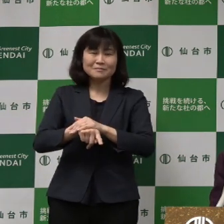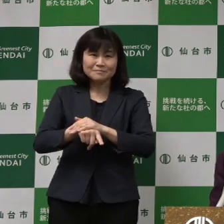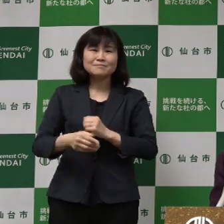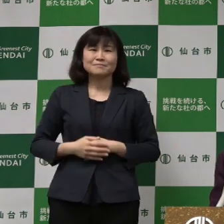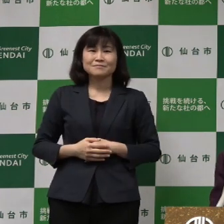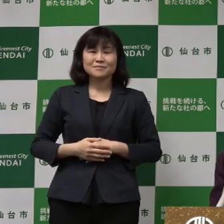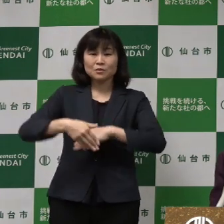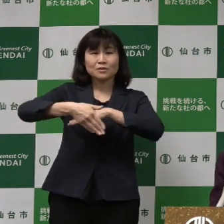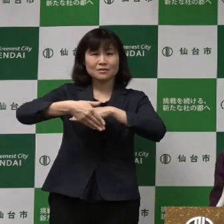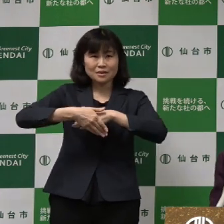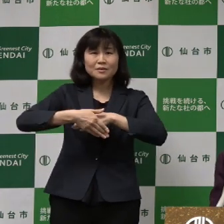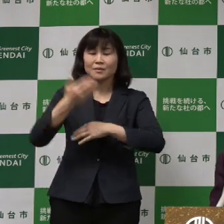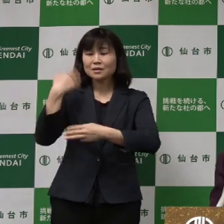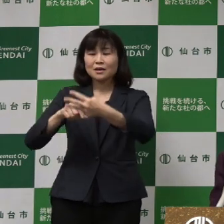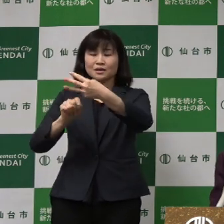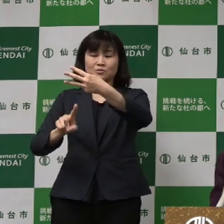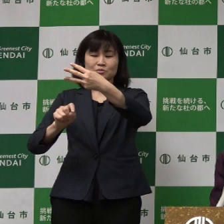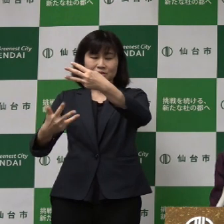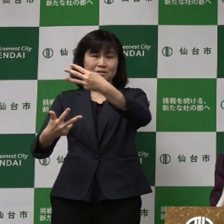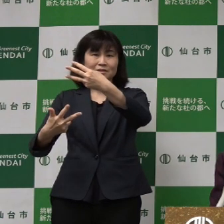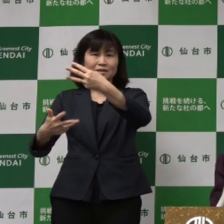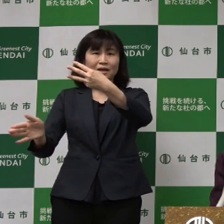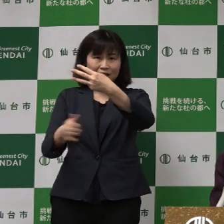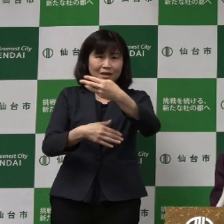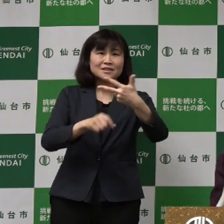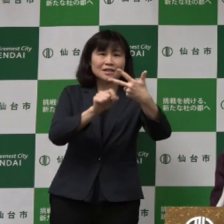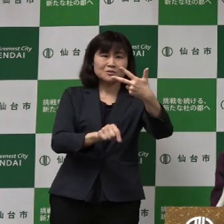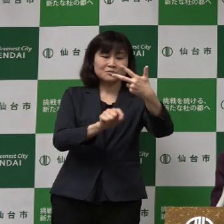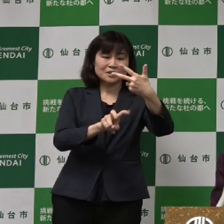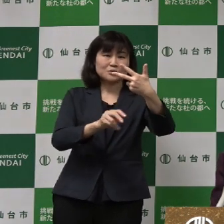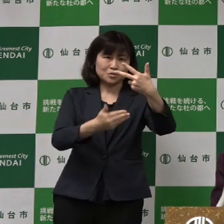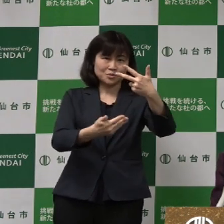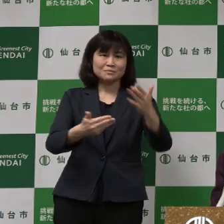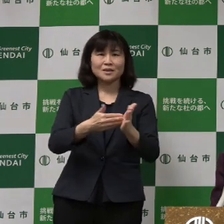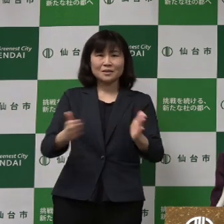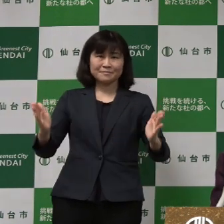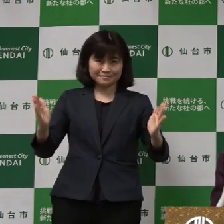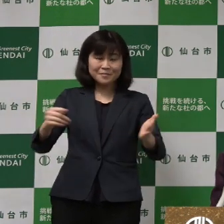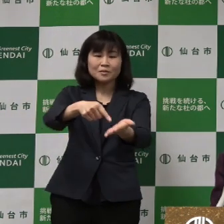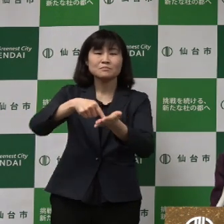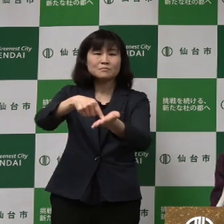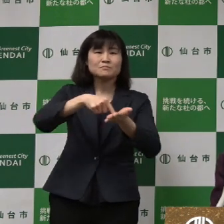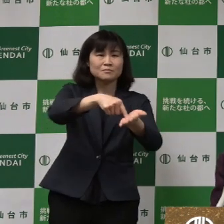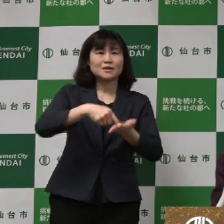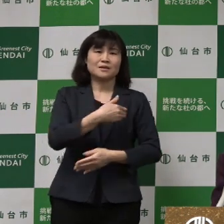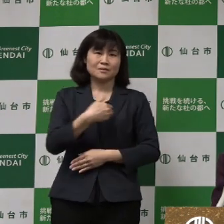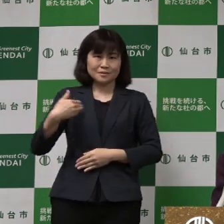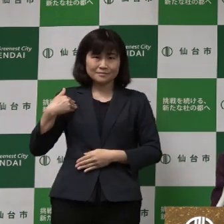月17日から7月29日までを申請期間として受付をいた